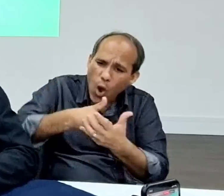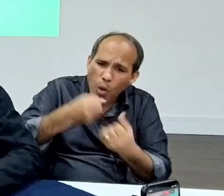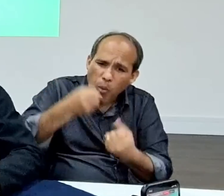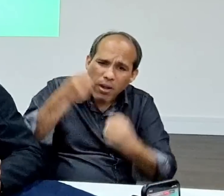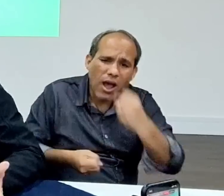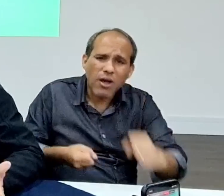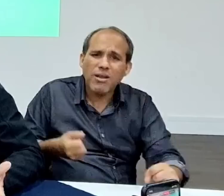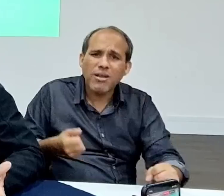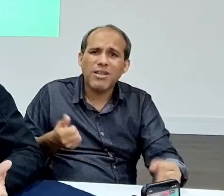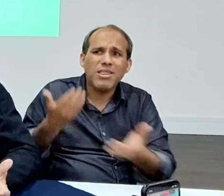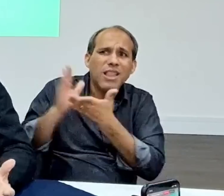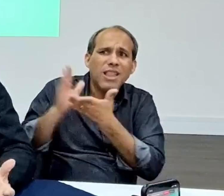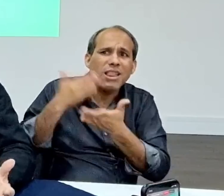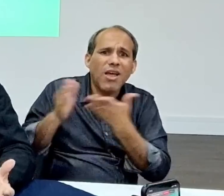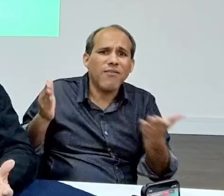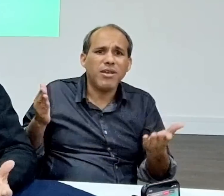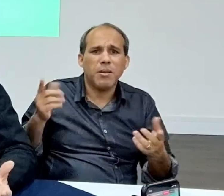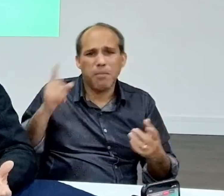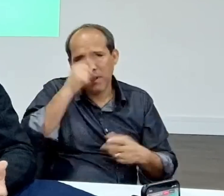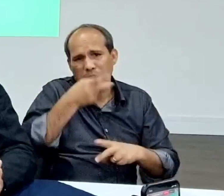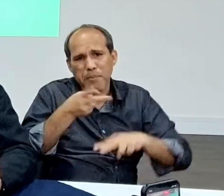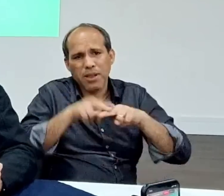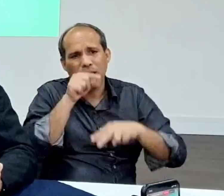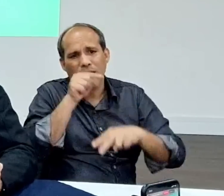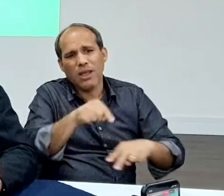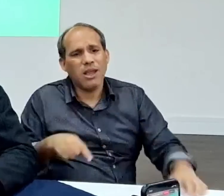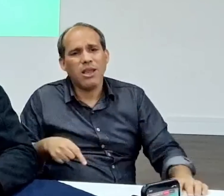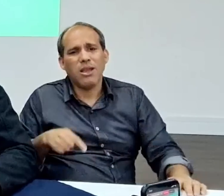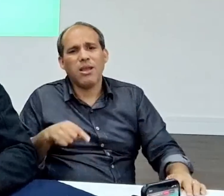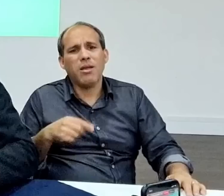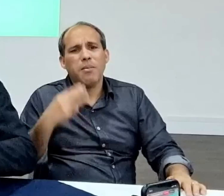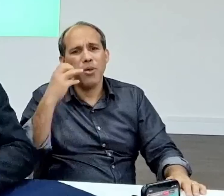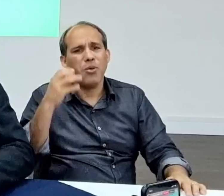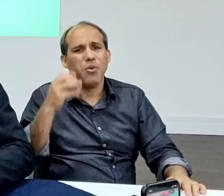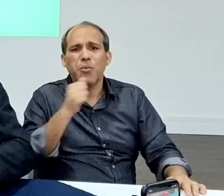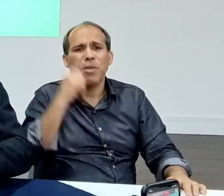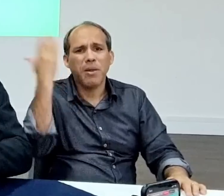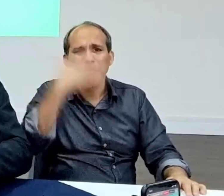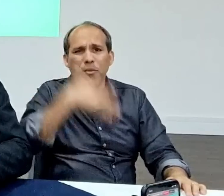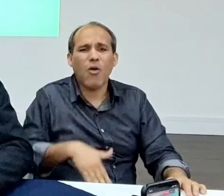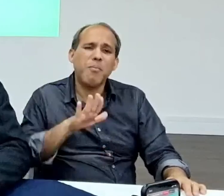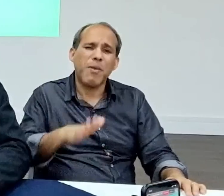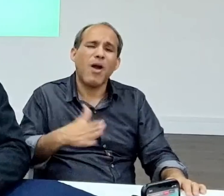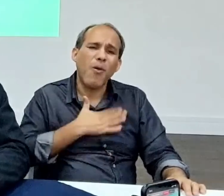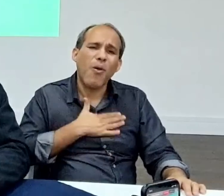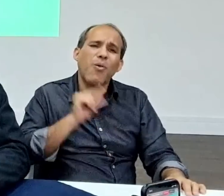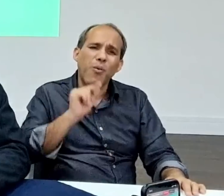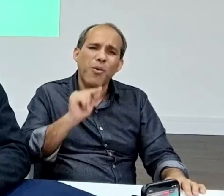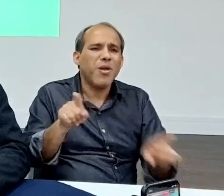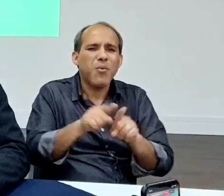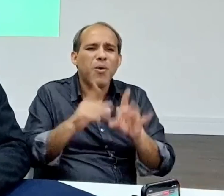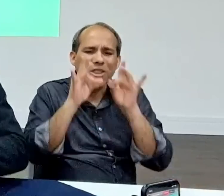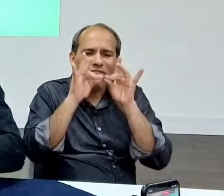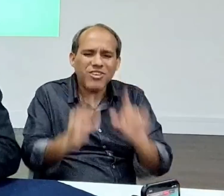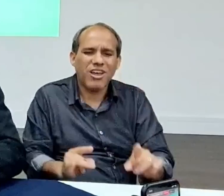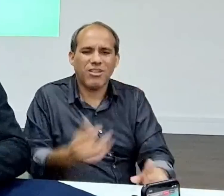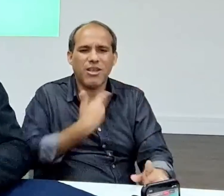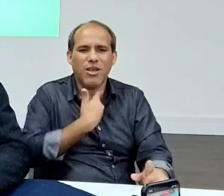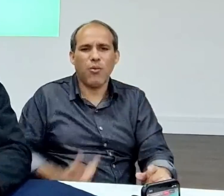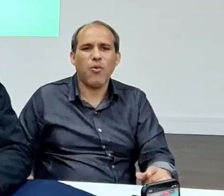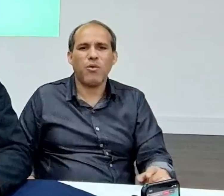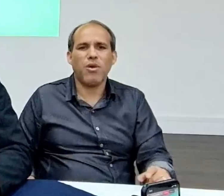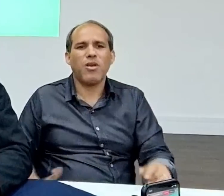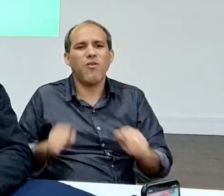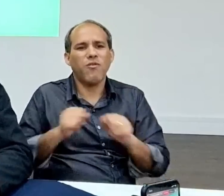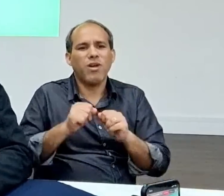materialidade nenhuma para a prisão do Milton. Mas serviu para desgastar o governo, para fazer uma maldade com a